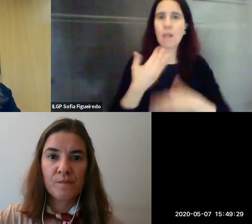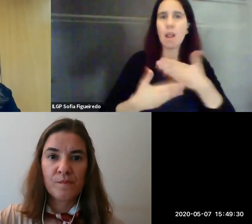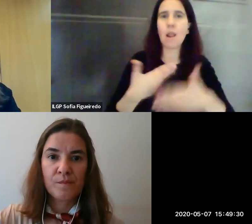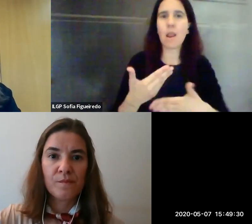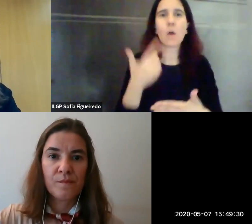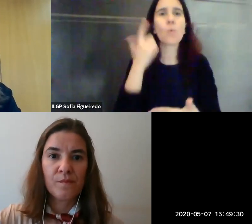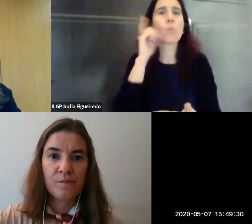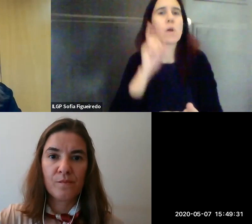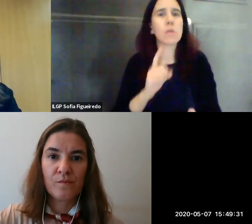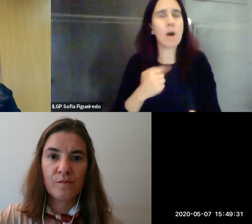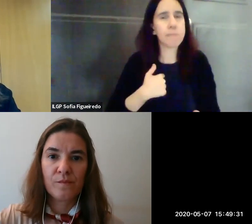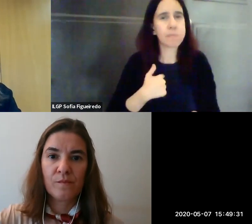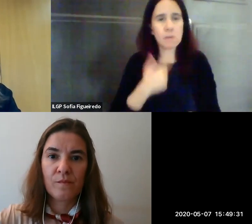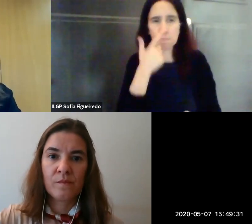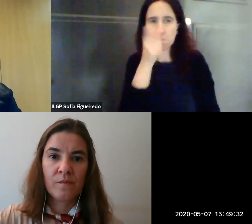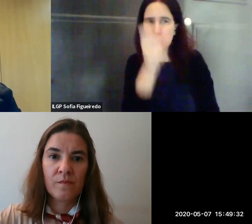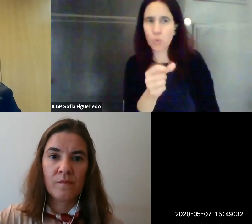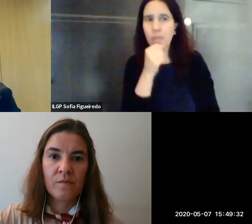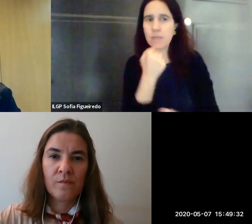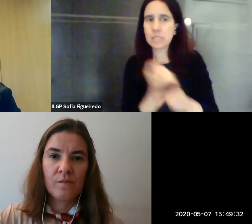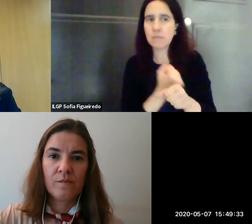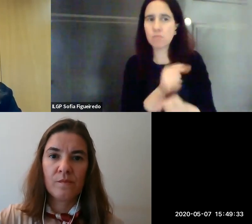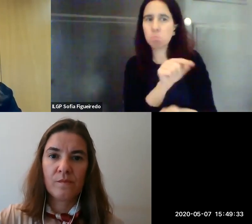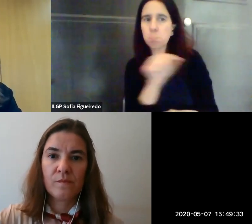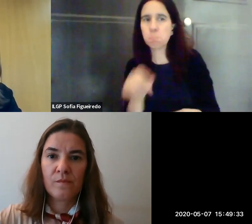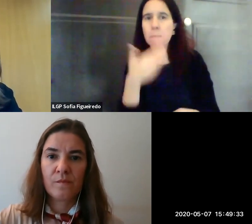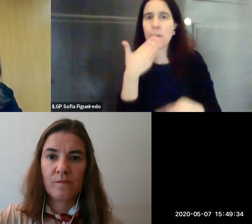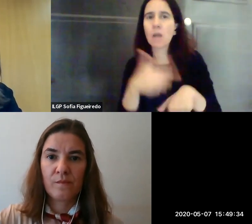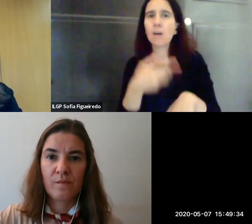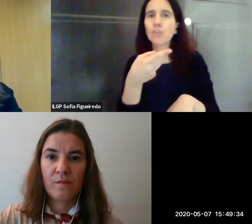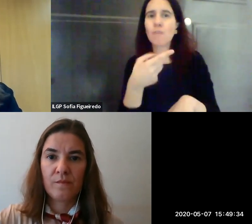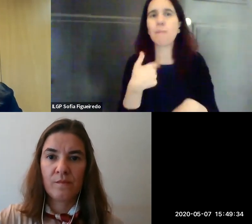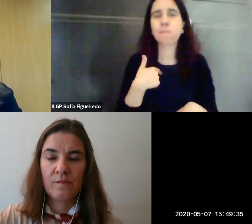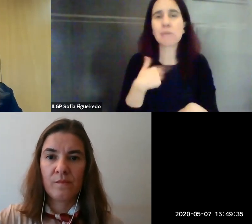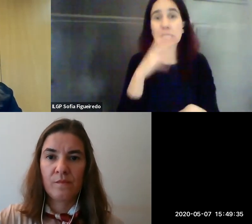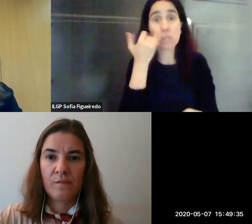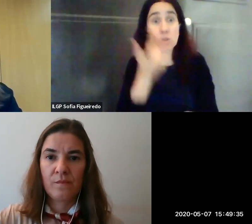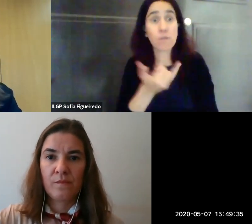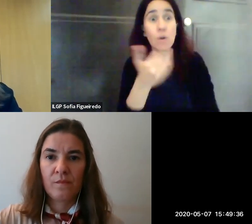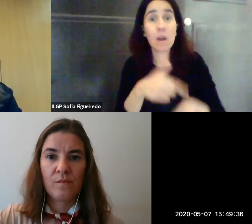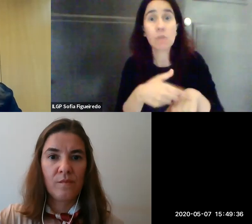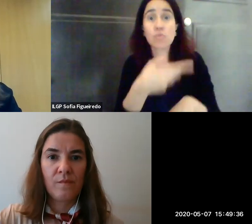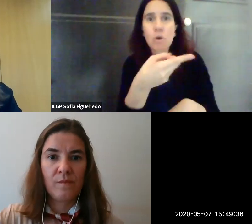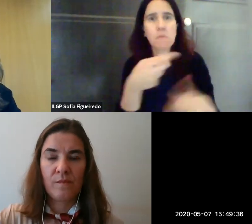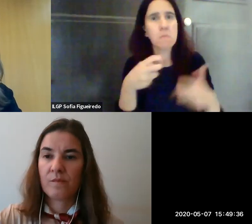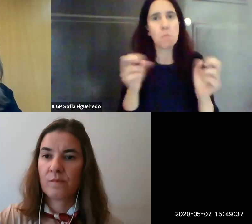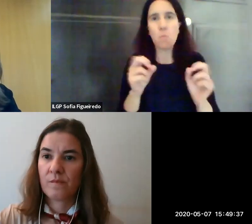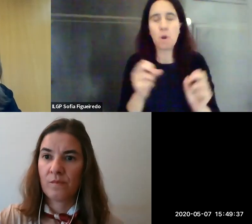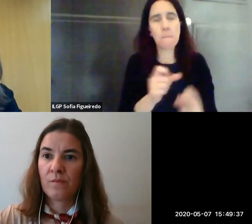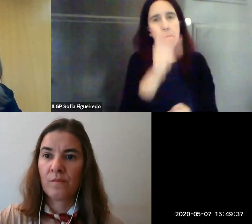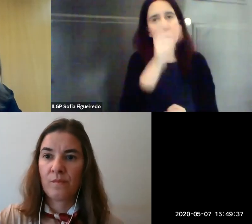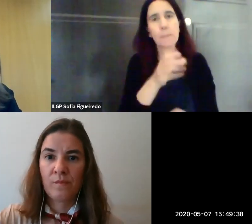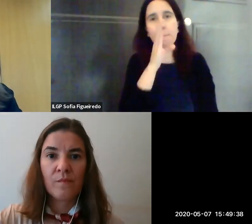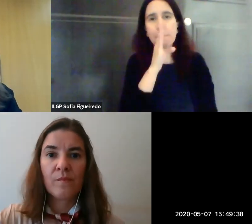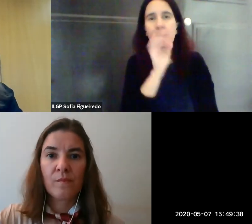eu sei que aquela pessoa habitualmente entrava ao serviço às 9 da manhã e, portanto, eu sei que se tiver que telefonar às 9 não vai haver problema porque era uma prática habitual,